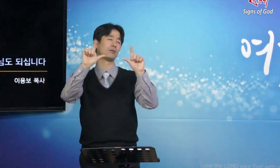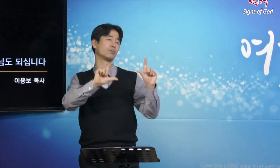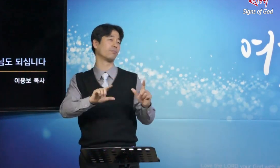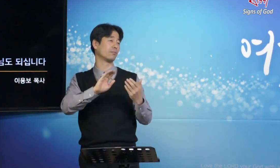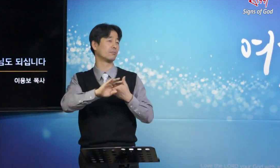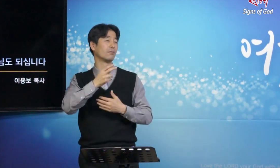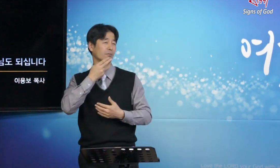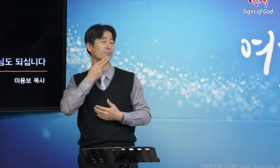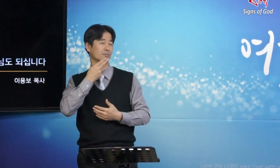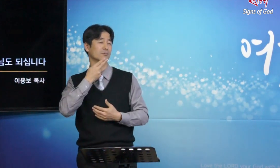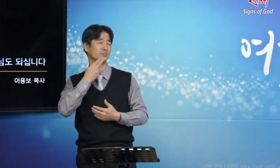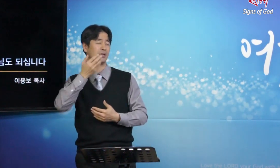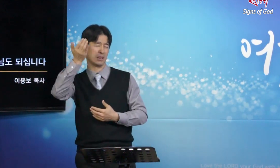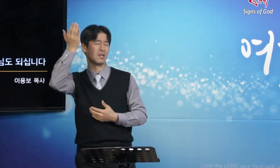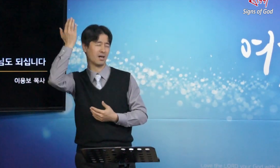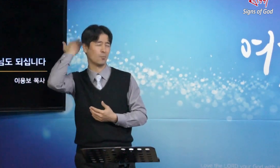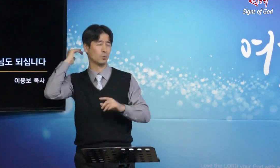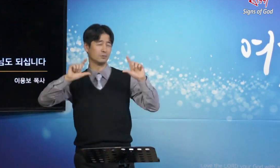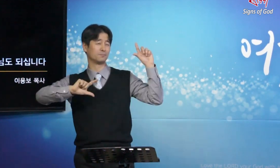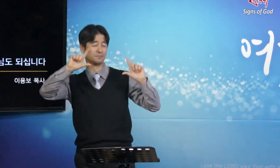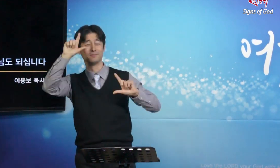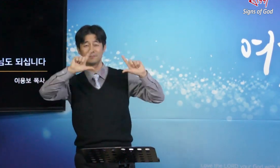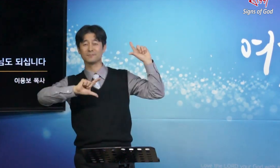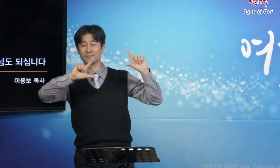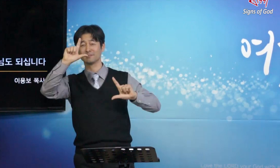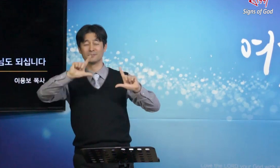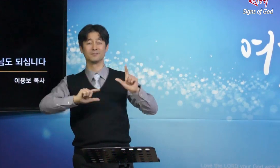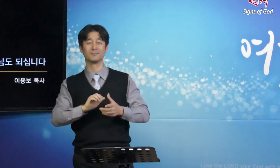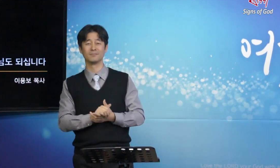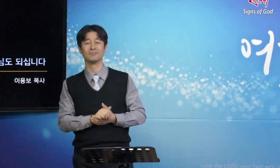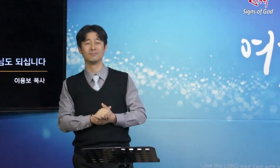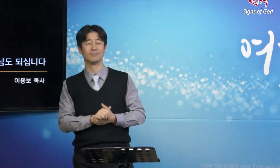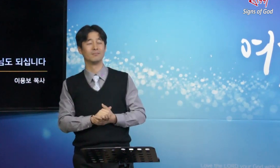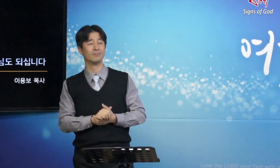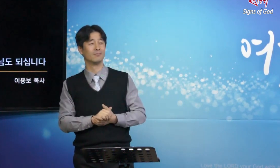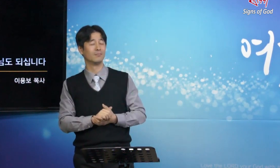정말 불쌍한 삶을 살아갈 수밖에 없는 것이죠. 그것이 옛날의 모습입니다.